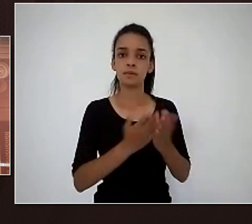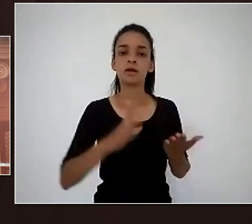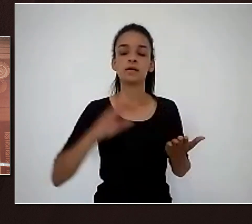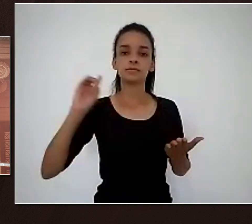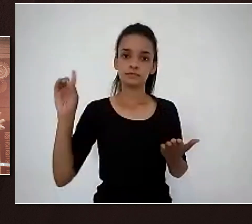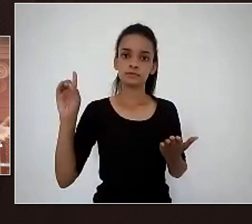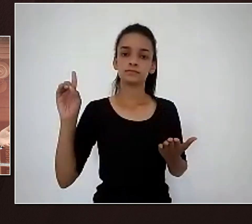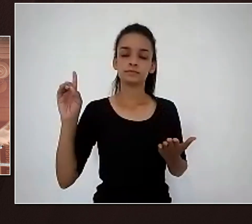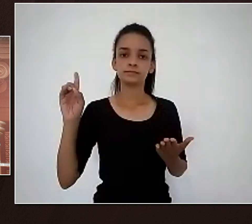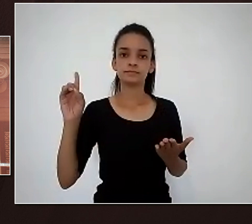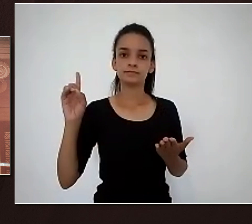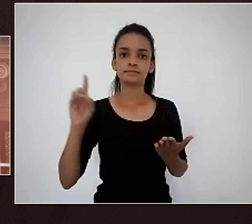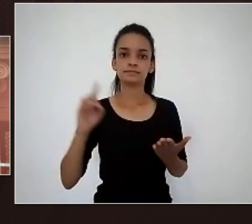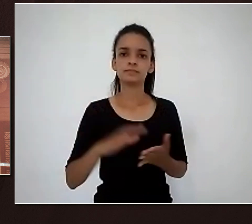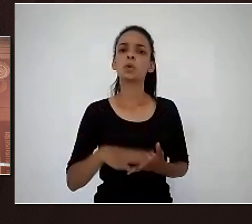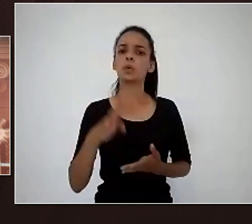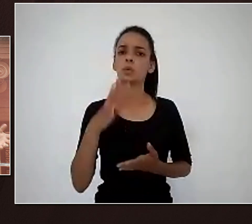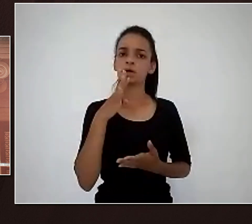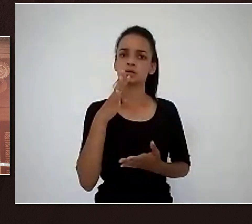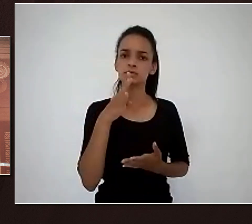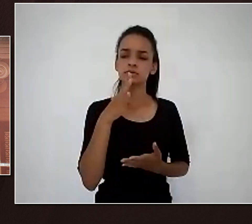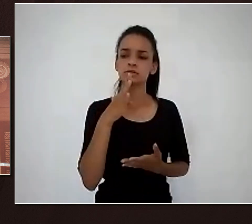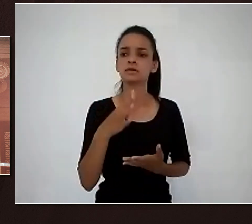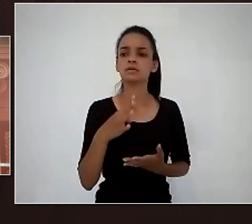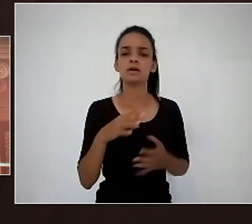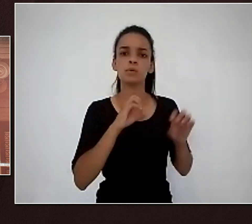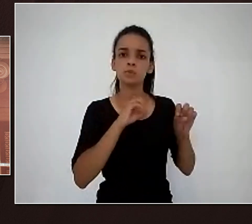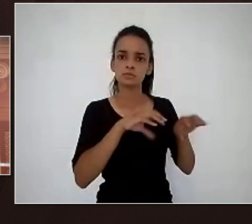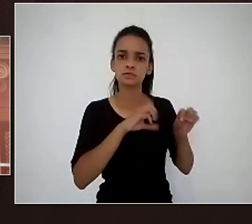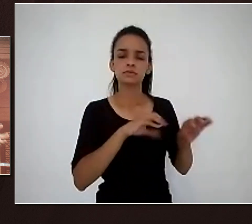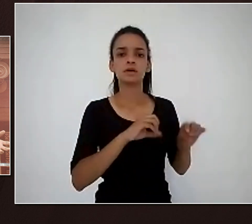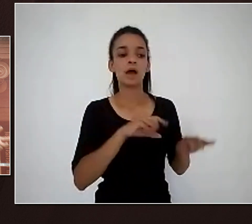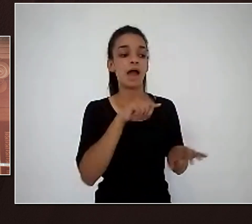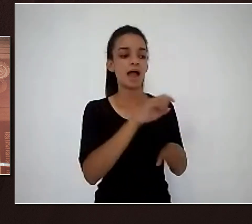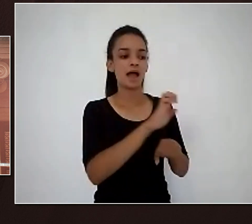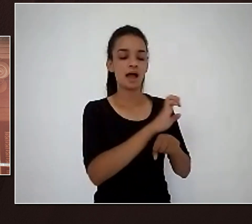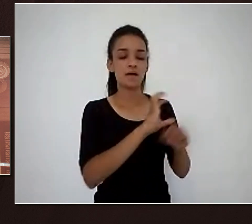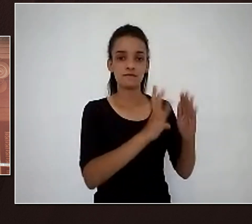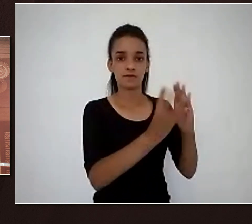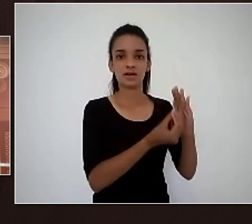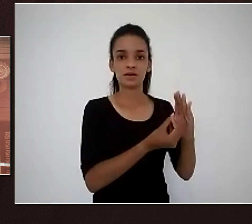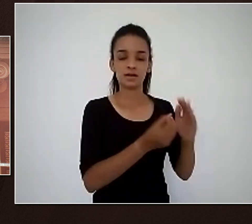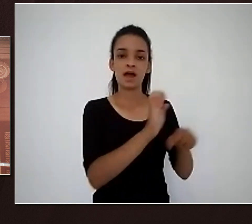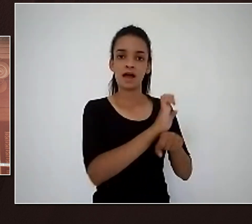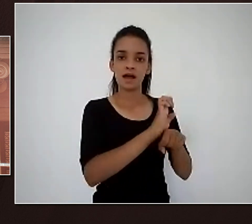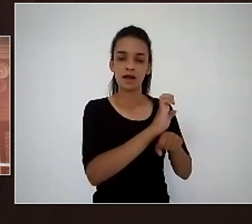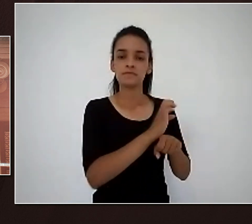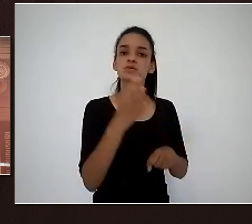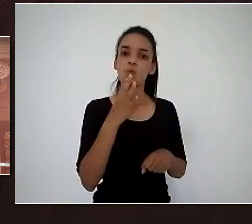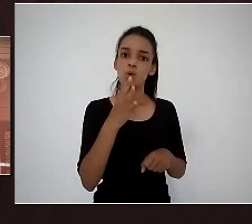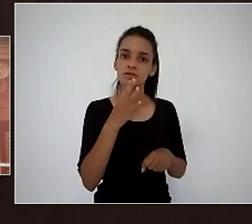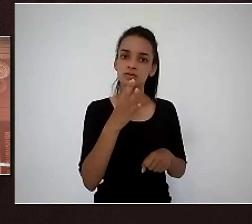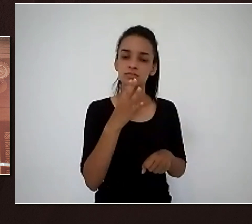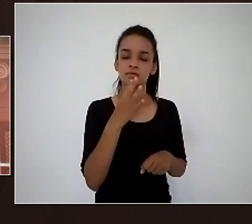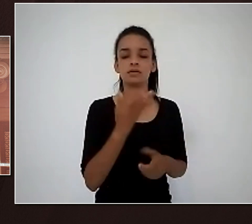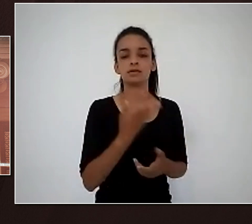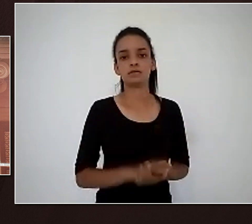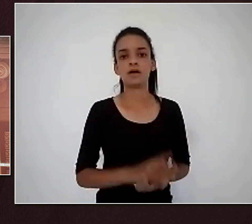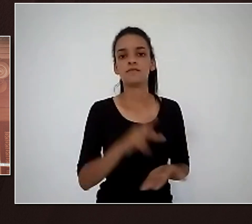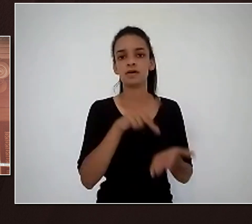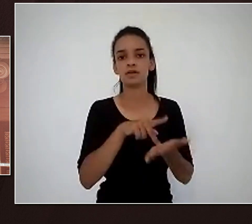o ensinamento, né, de Paulo, o ministério do Novo Testamento, né, conhecia todo o ensinamento.